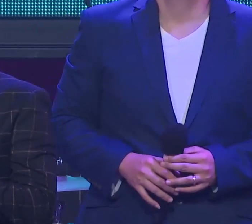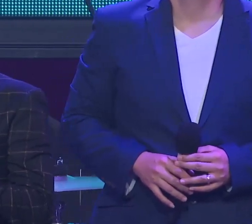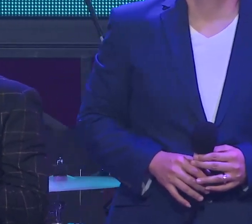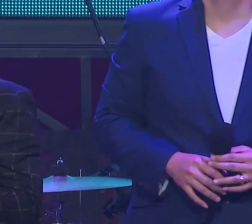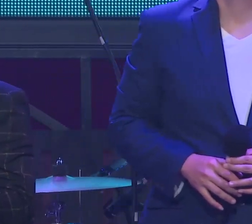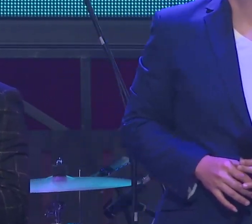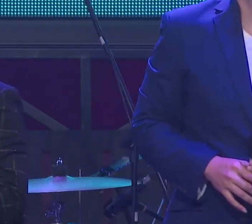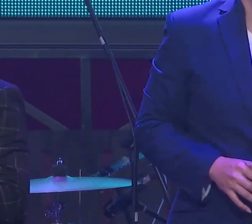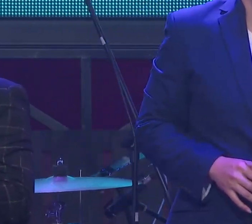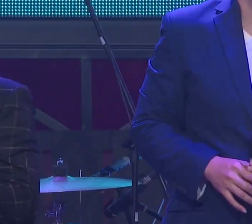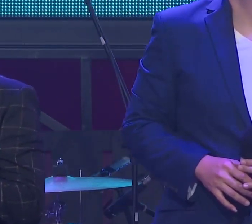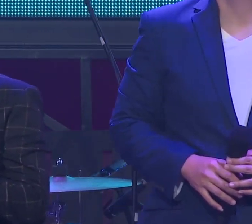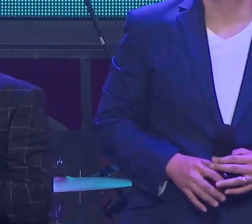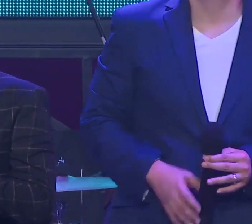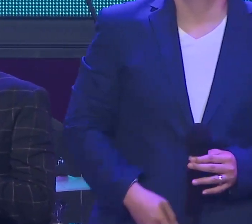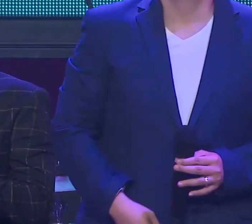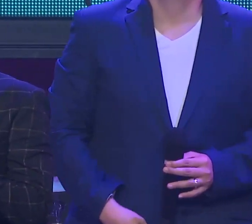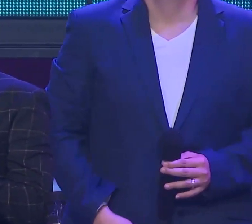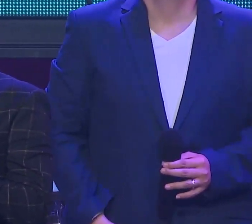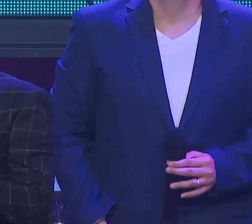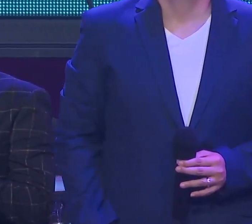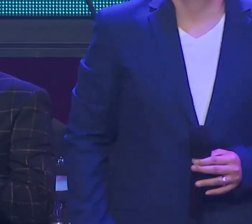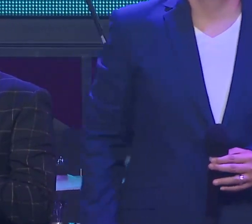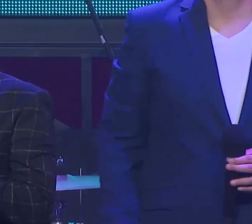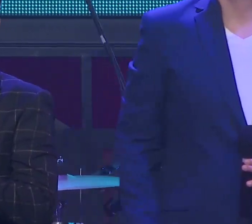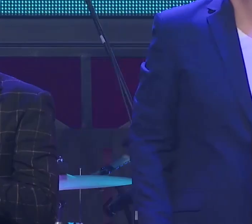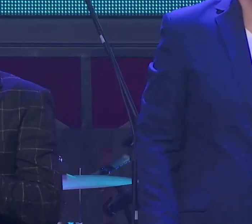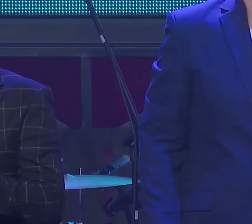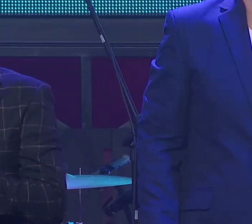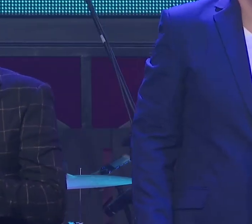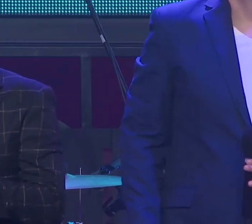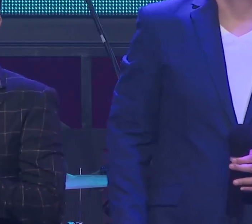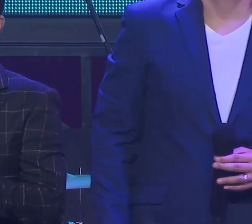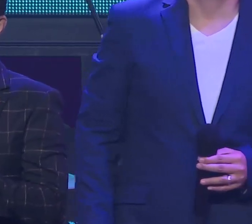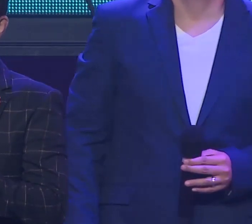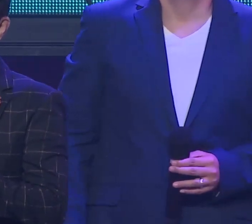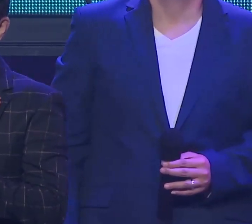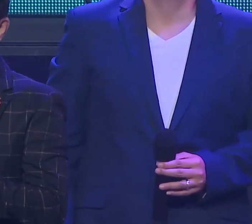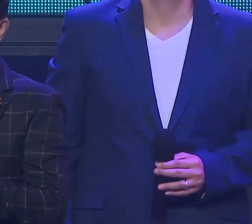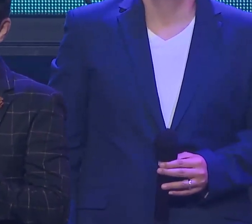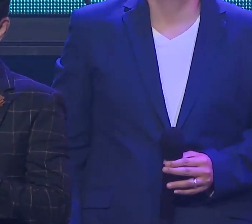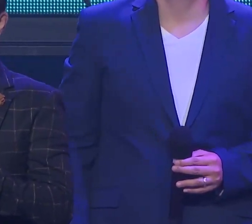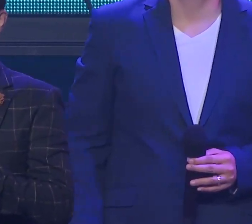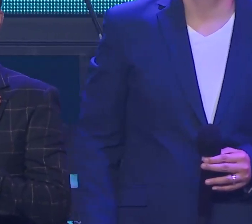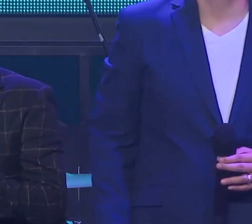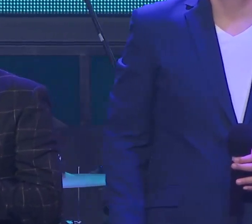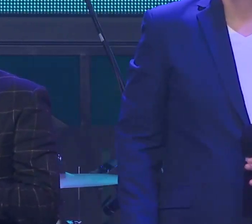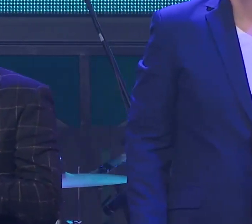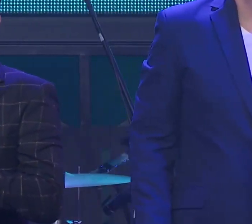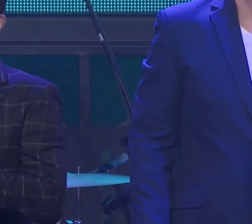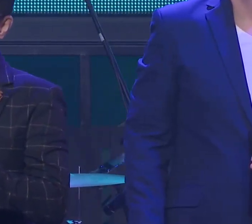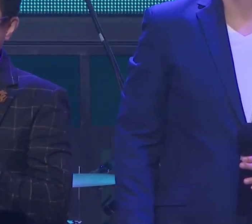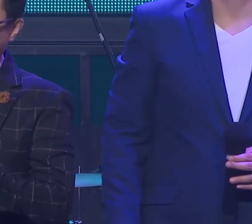akan pernah gentar. Kami tidak akan pernah khawatir, kami tidak akan pernah cemas. Karena kami punya Allah yang selalu menyertai